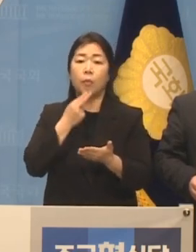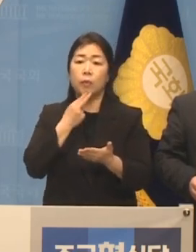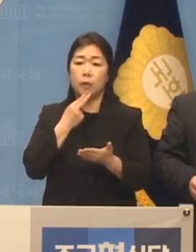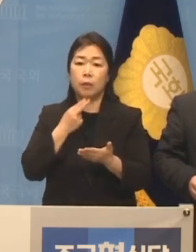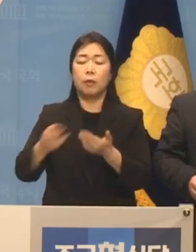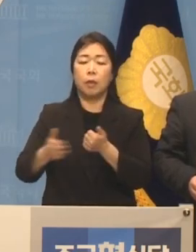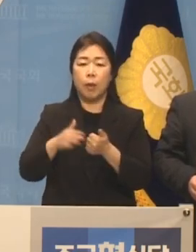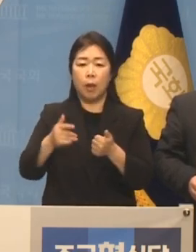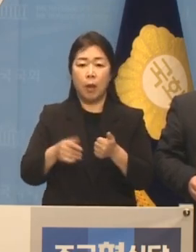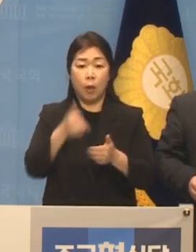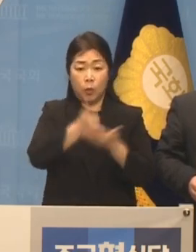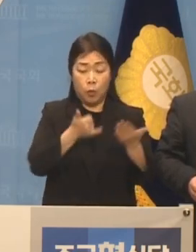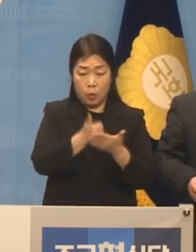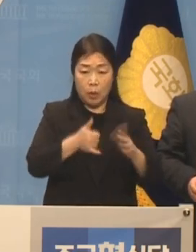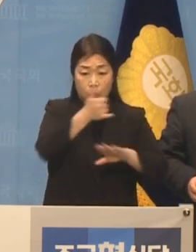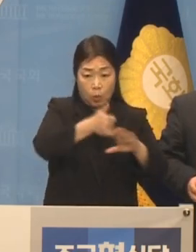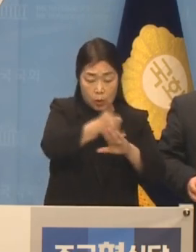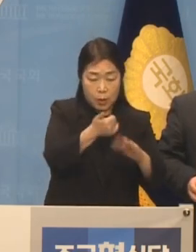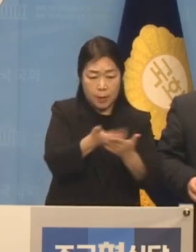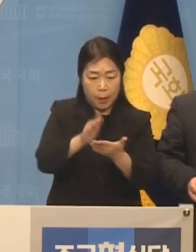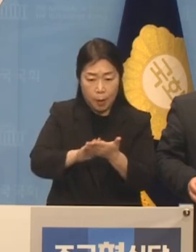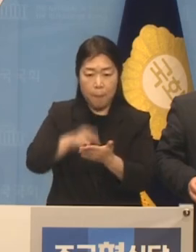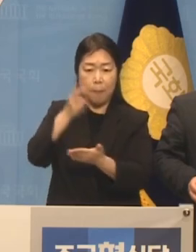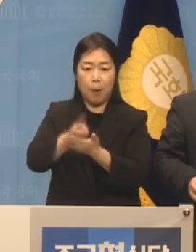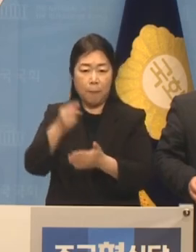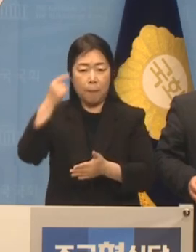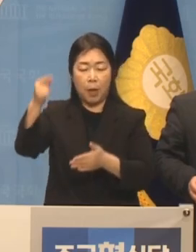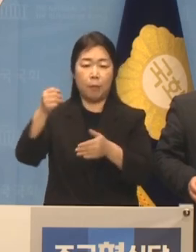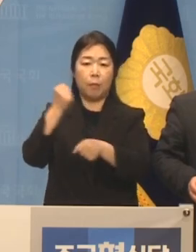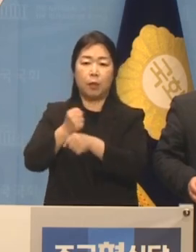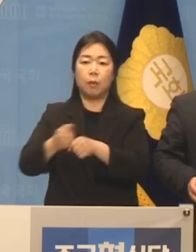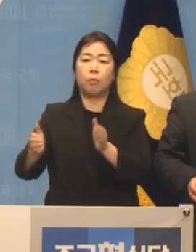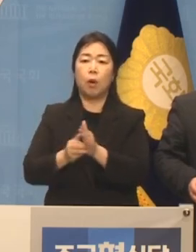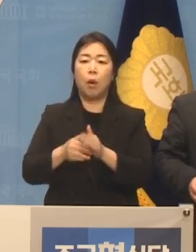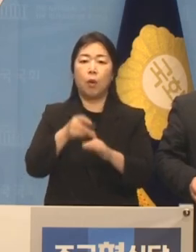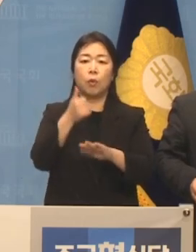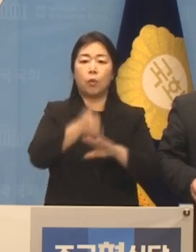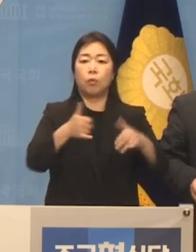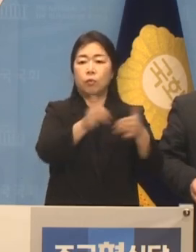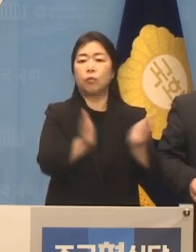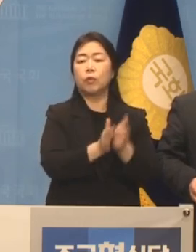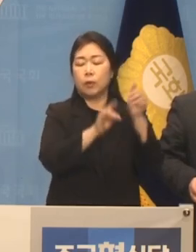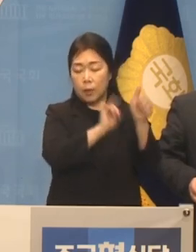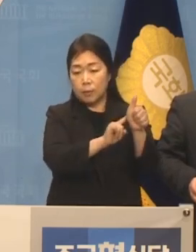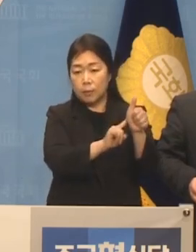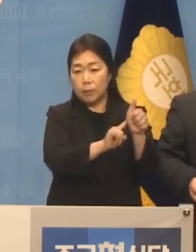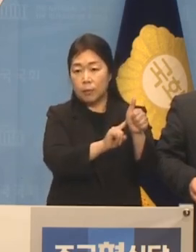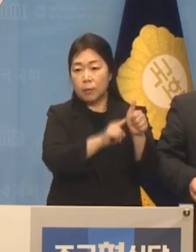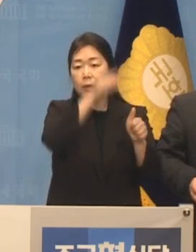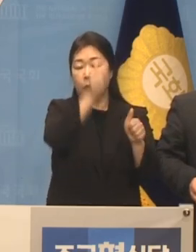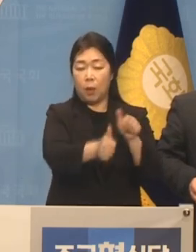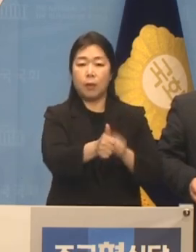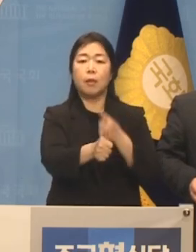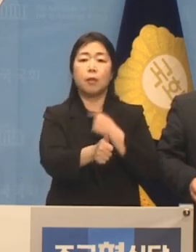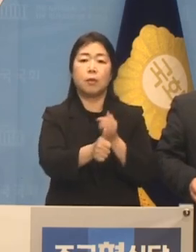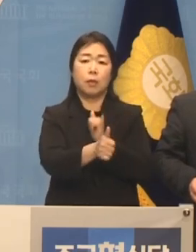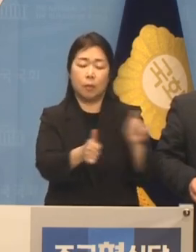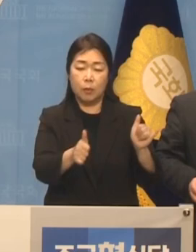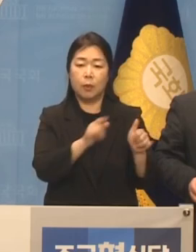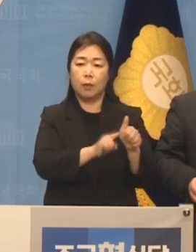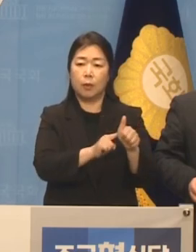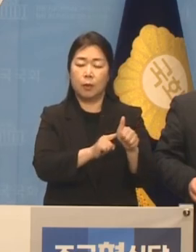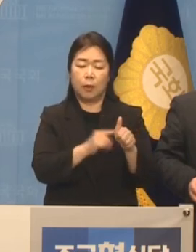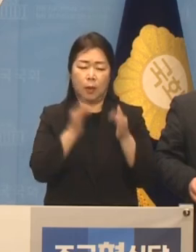많은 이익이 돌아가도록 한 것입니다. 이렇게 한국 사회는 조봉암 선생의 치밀하고 강력하게 추진한